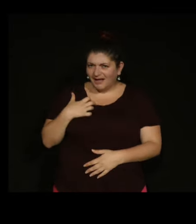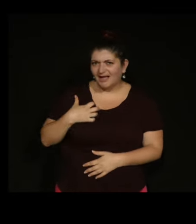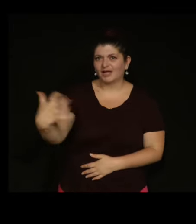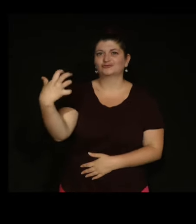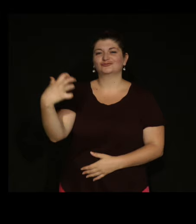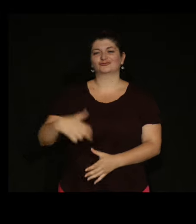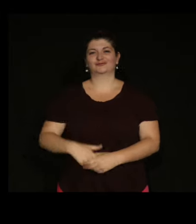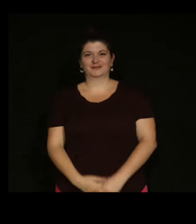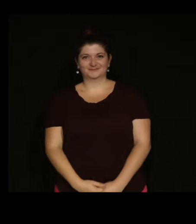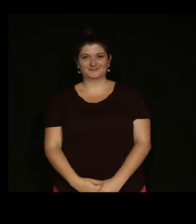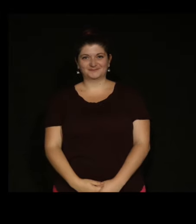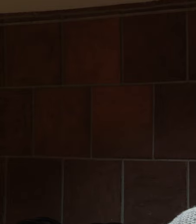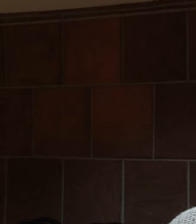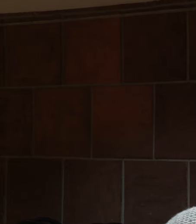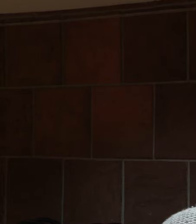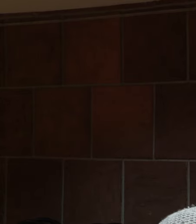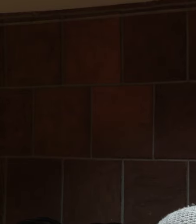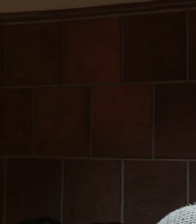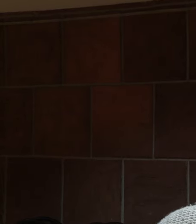Bonne rigolade.